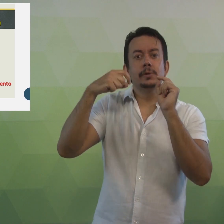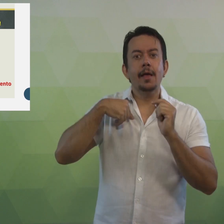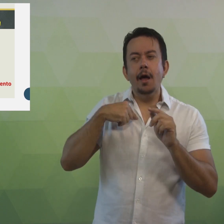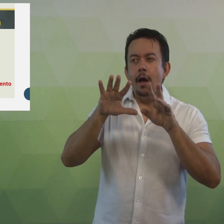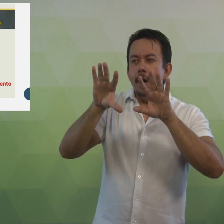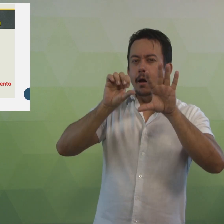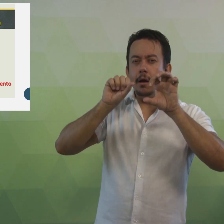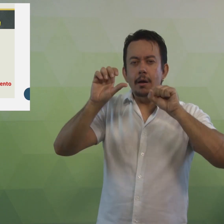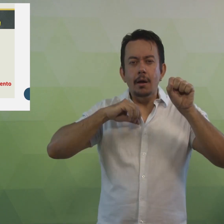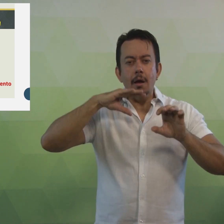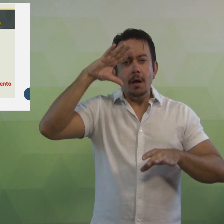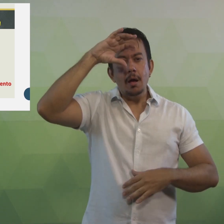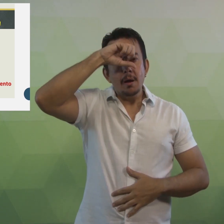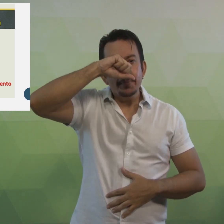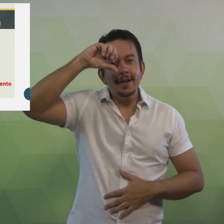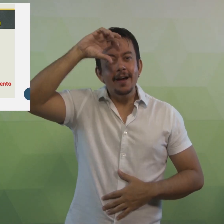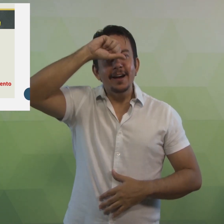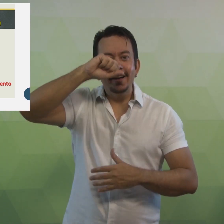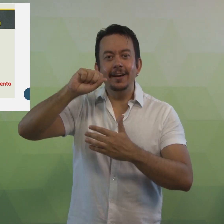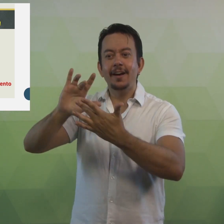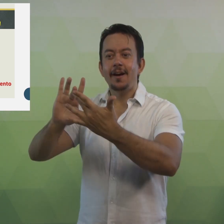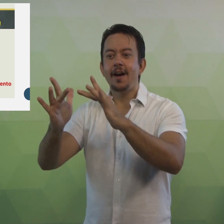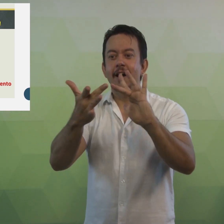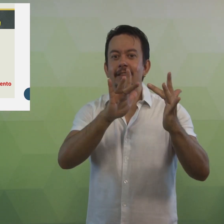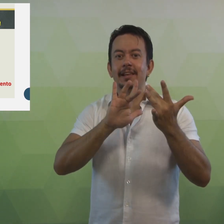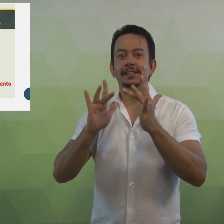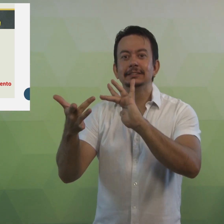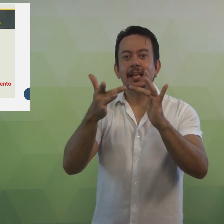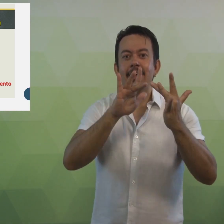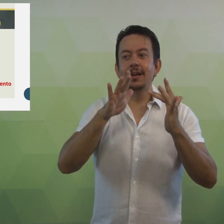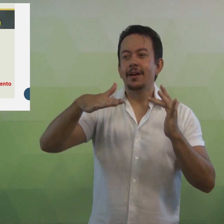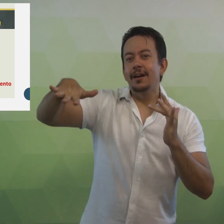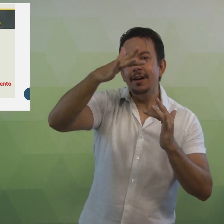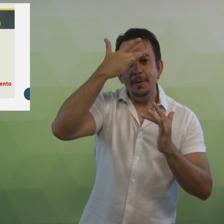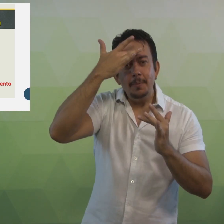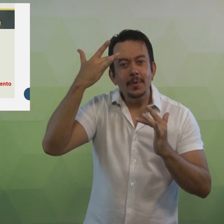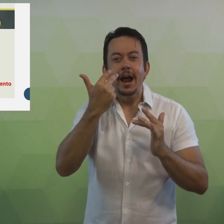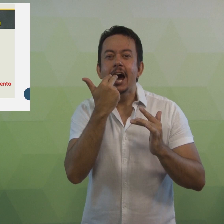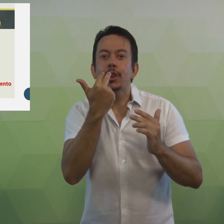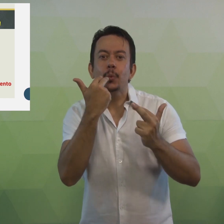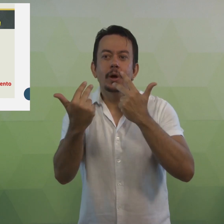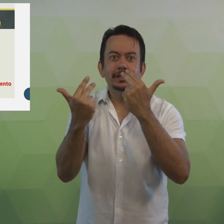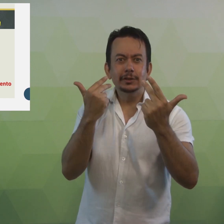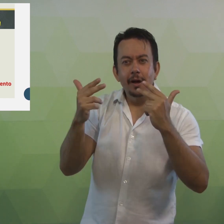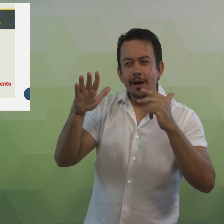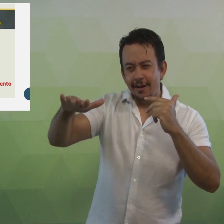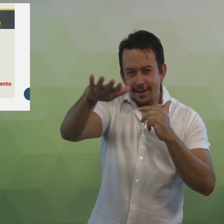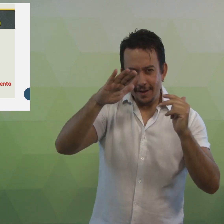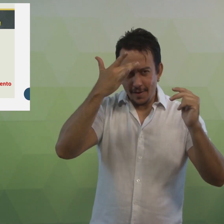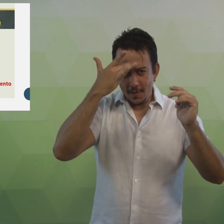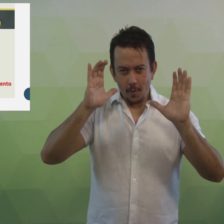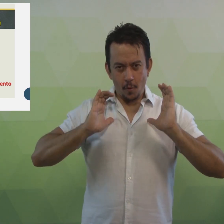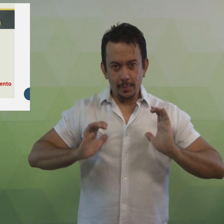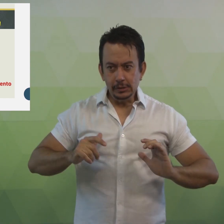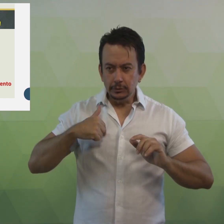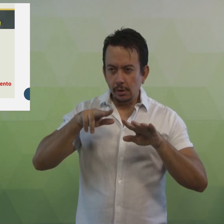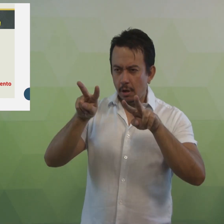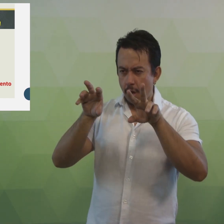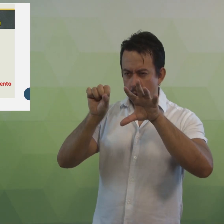como outra língua, é a repetição que vai fazendo que esse comportamento seja adquirido. E a